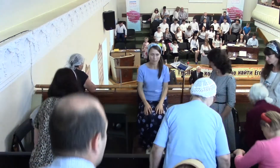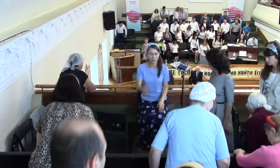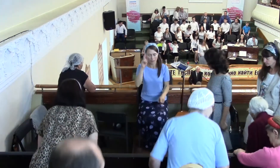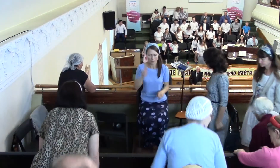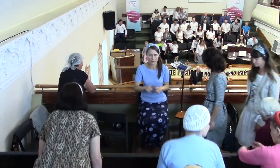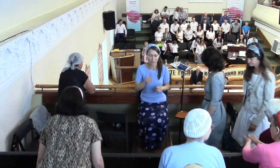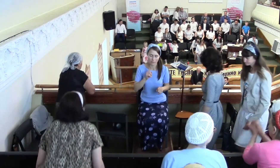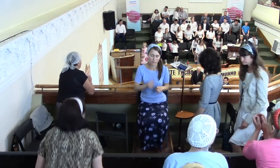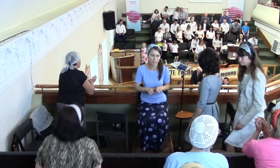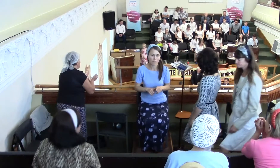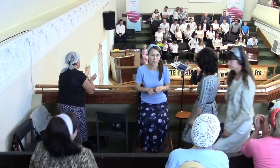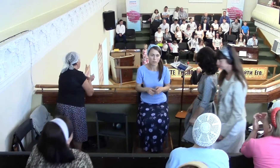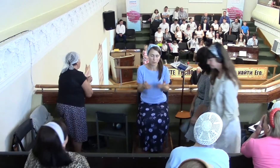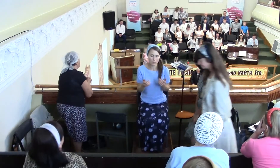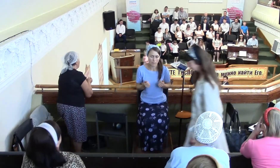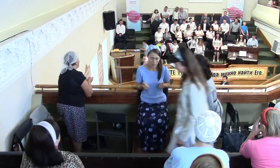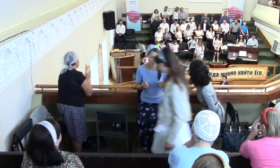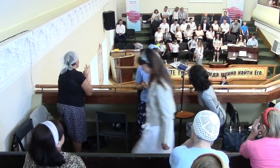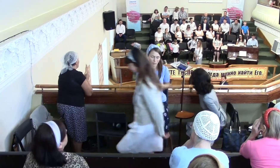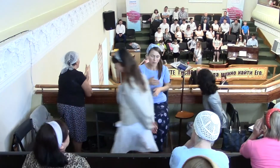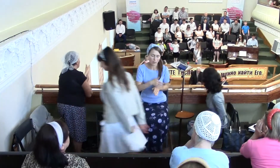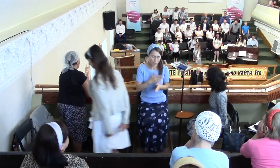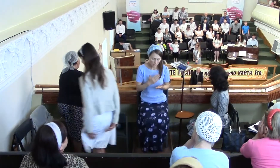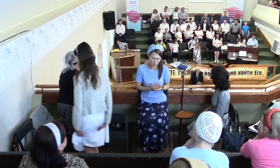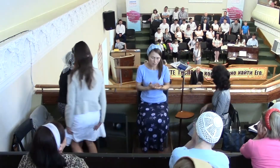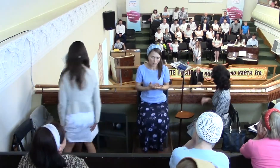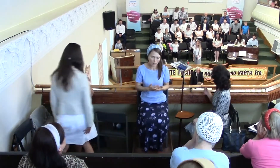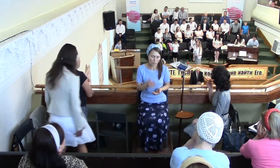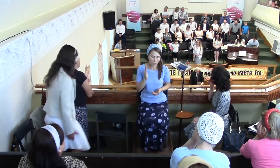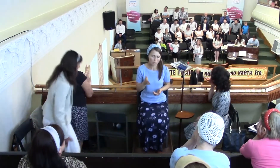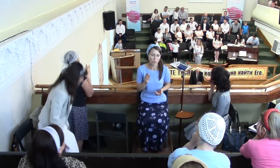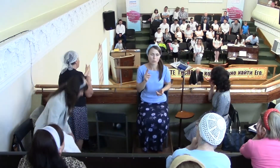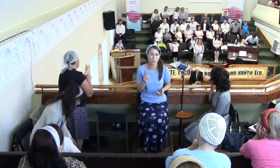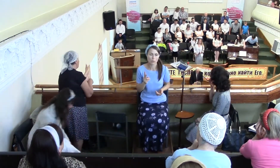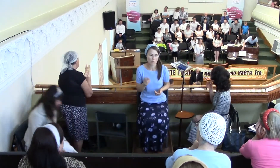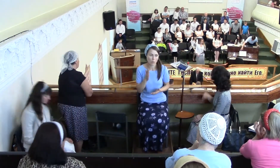Принесет и принимать потом будут те, кто имеет на это право, члены церкви,